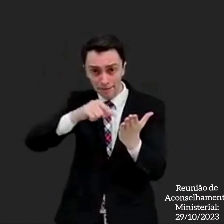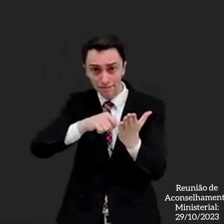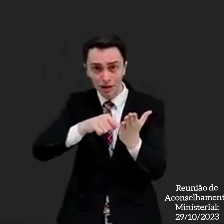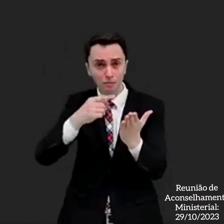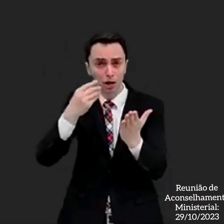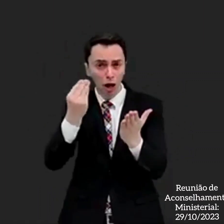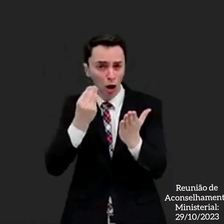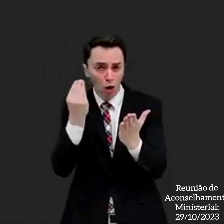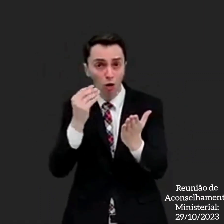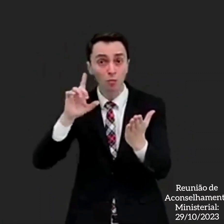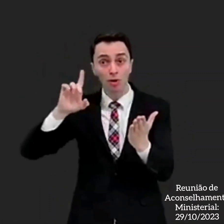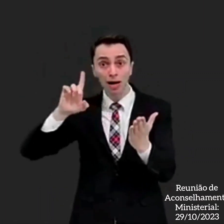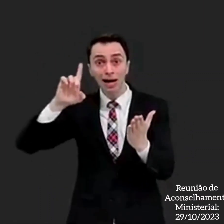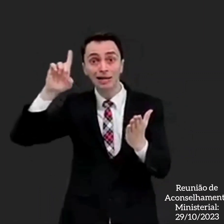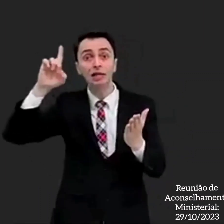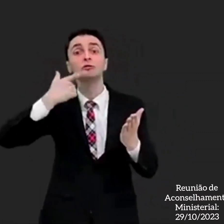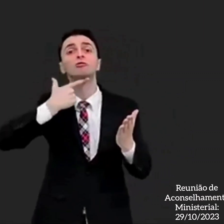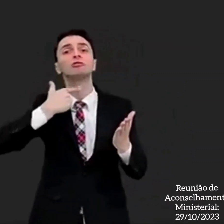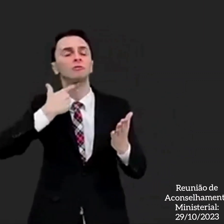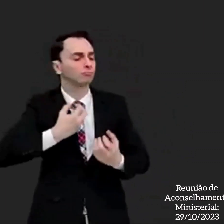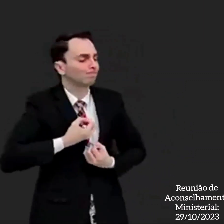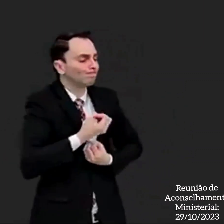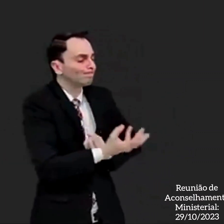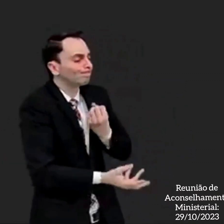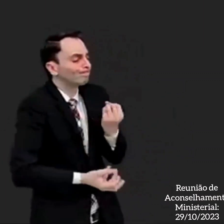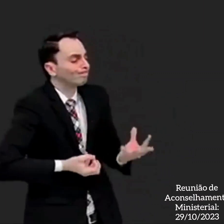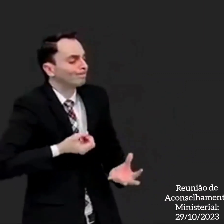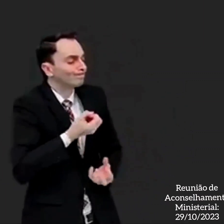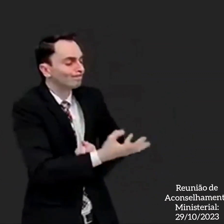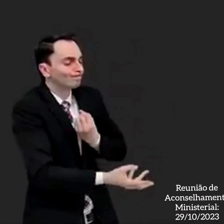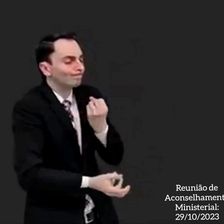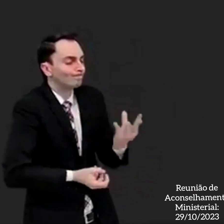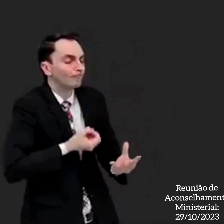e íntegra de Deus. Apenas não são